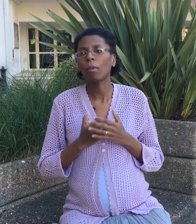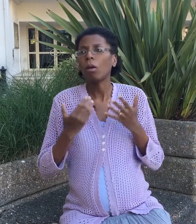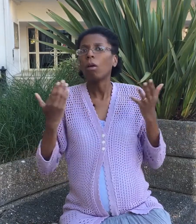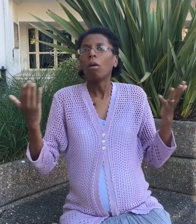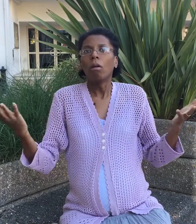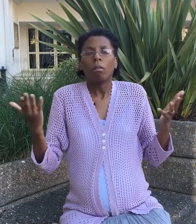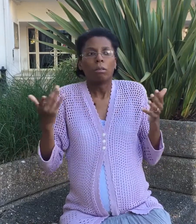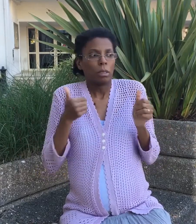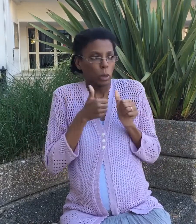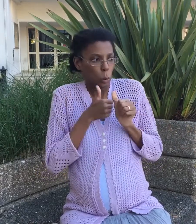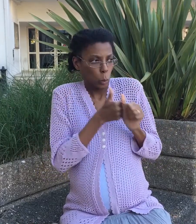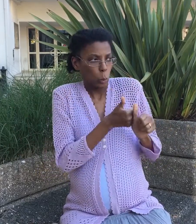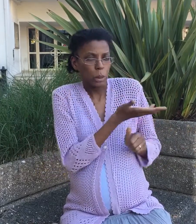Dans notre vie,